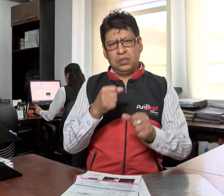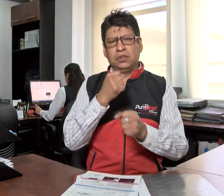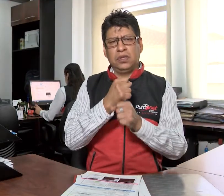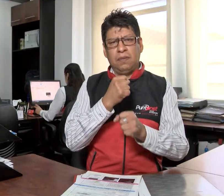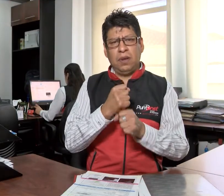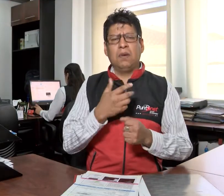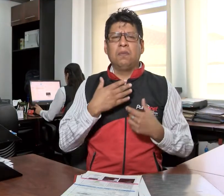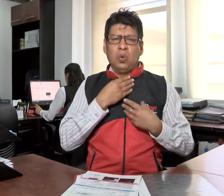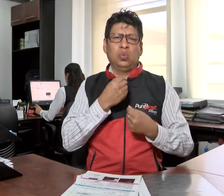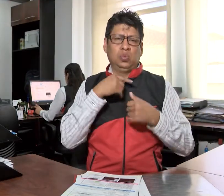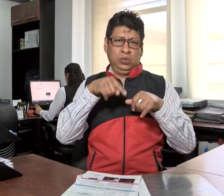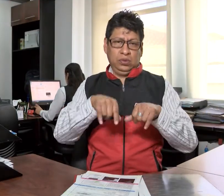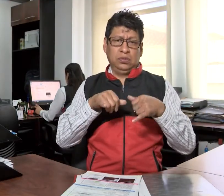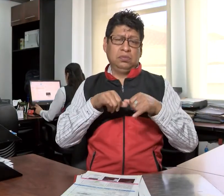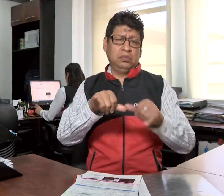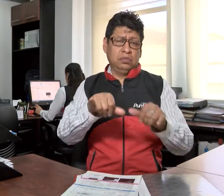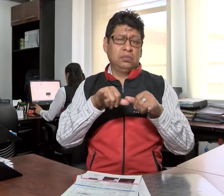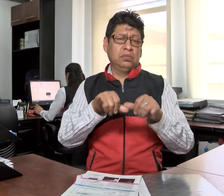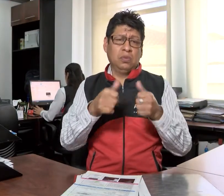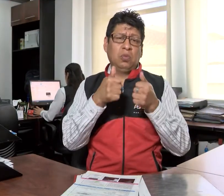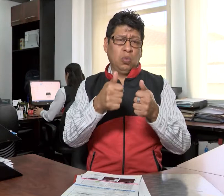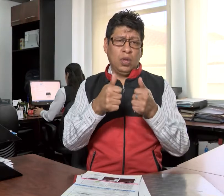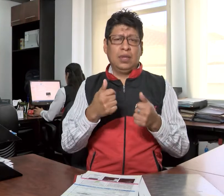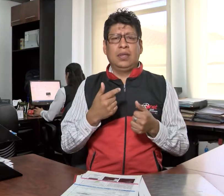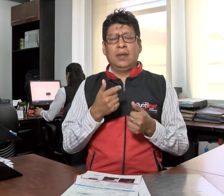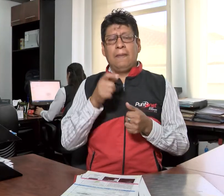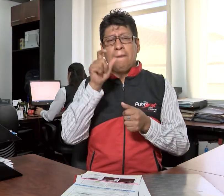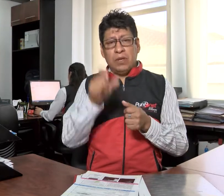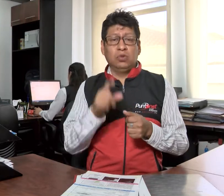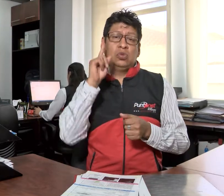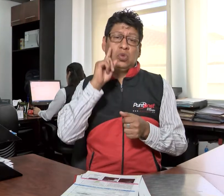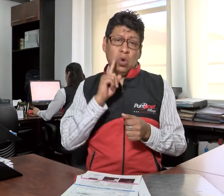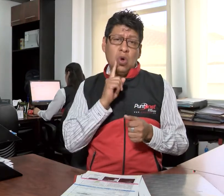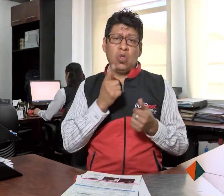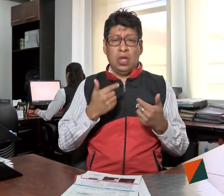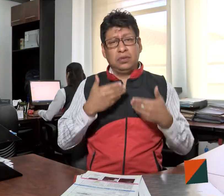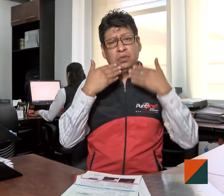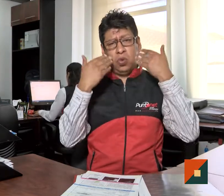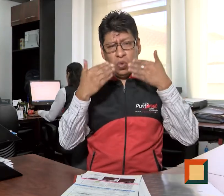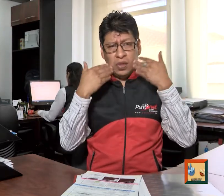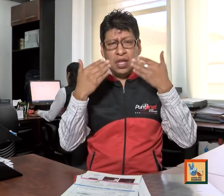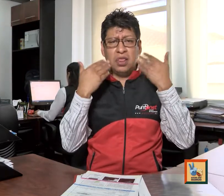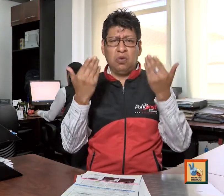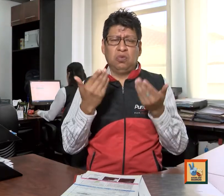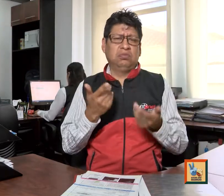yo les animo para que todos ustedes sigan trabajando esforzándose